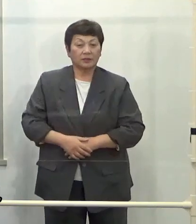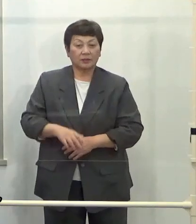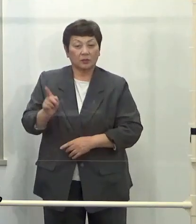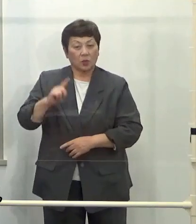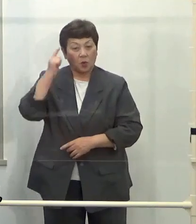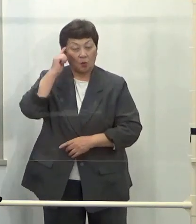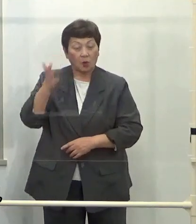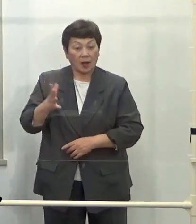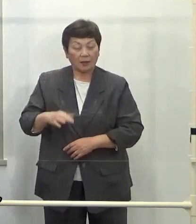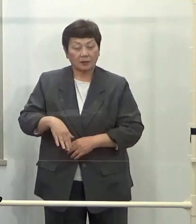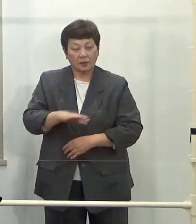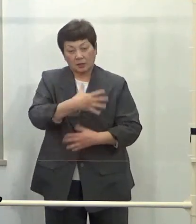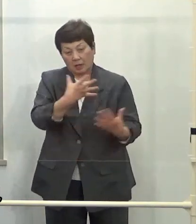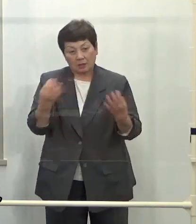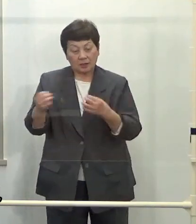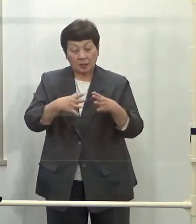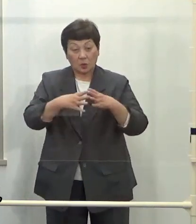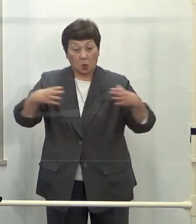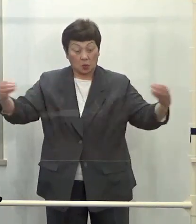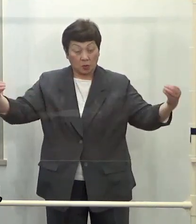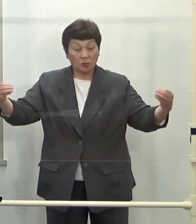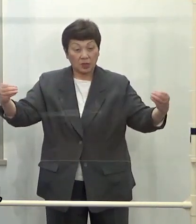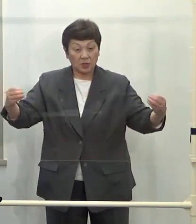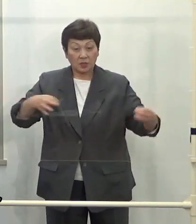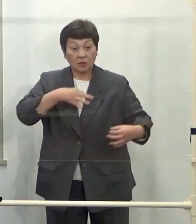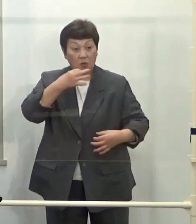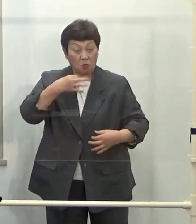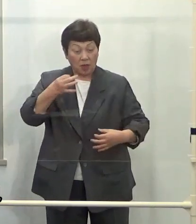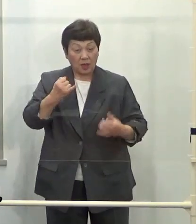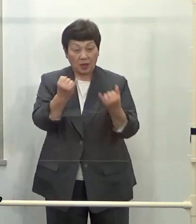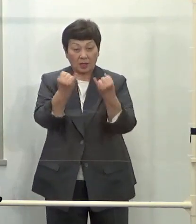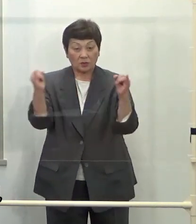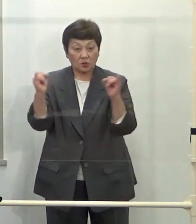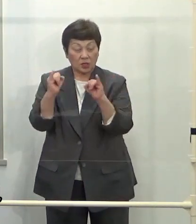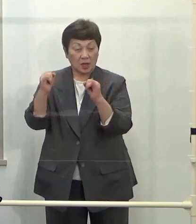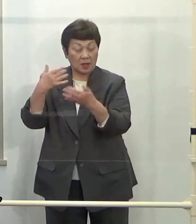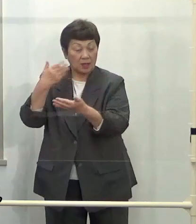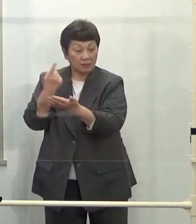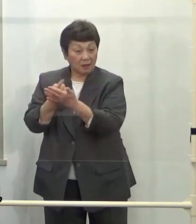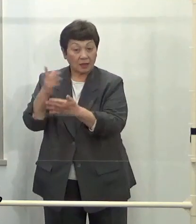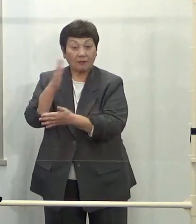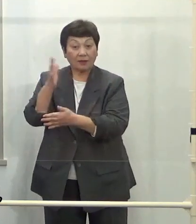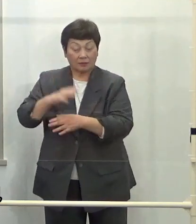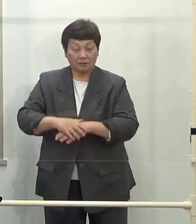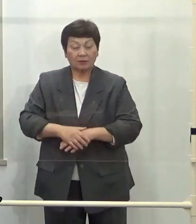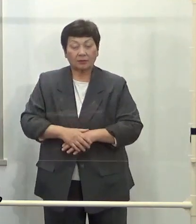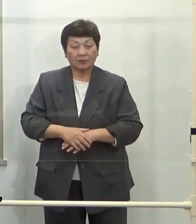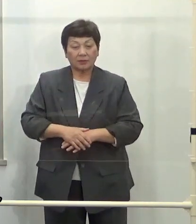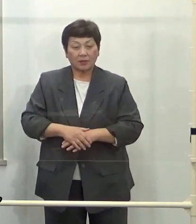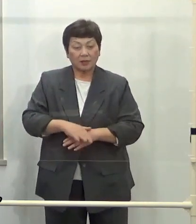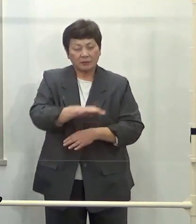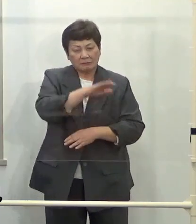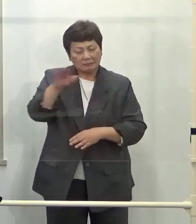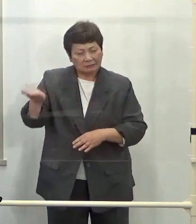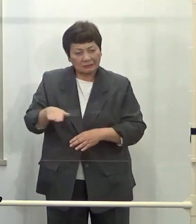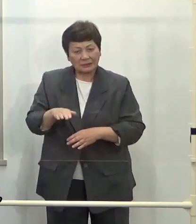多くの国民の声、女性のみならず、発言については批